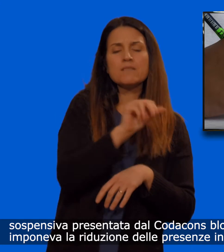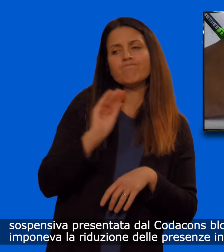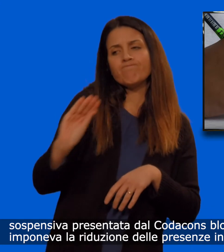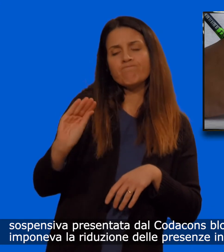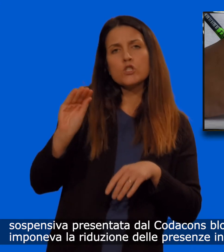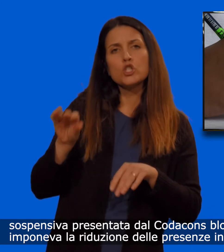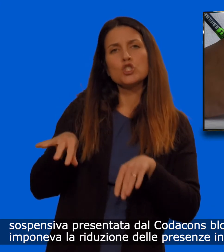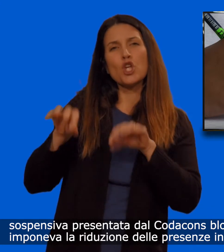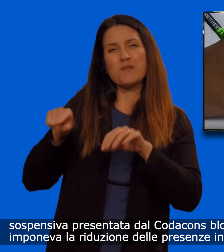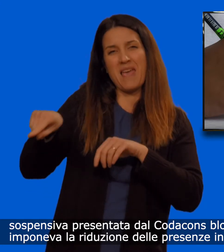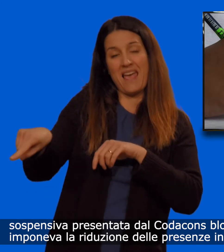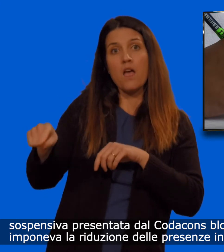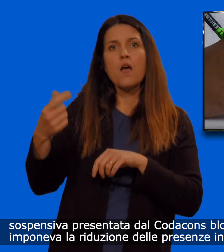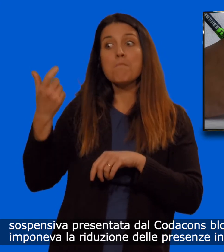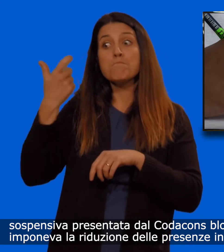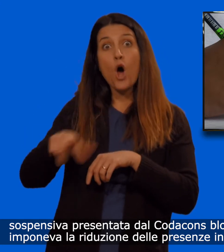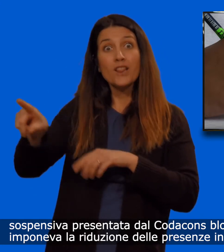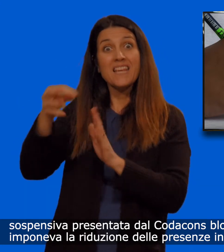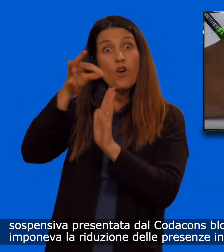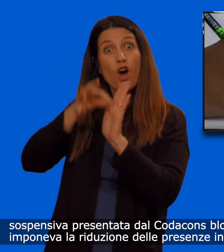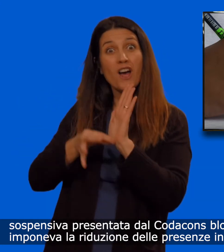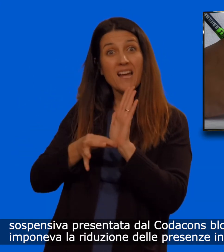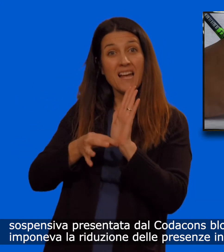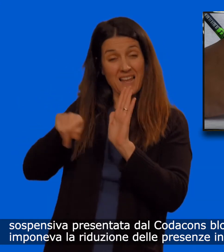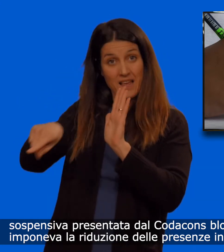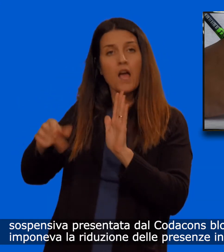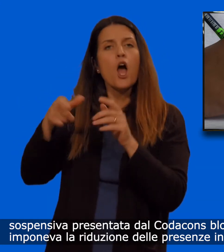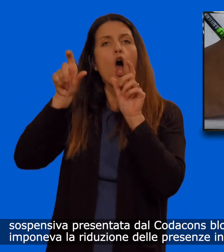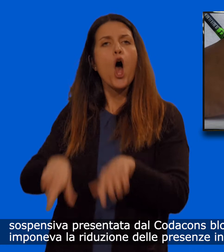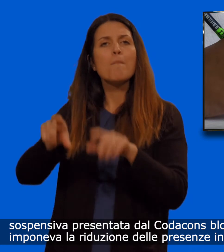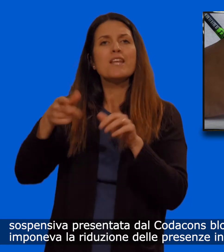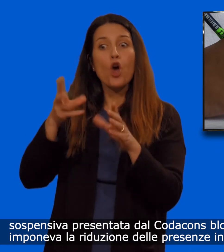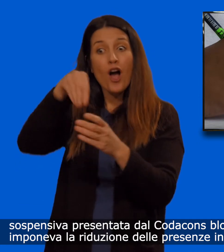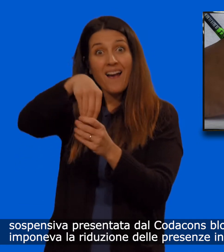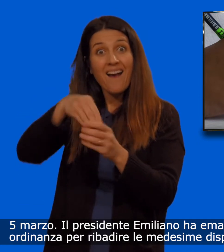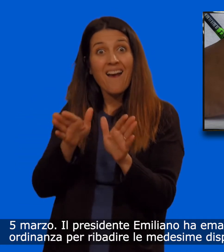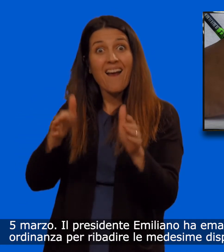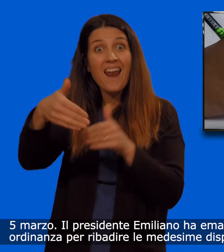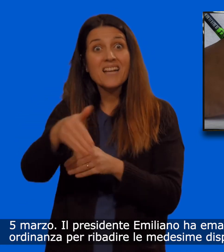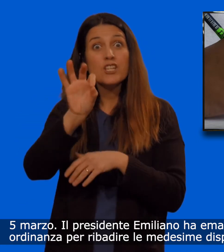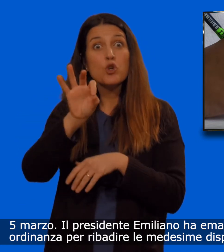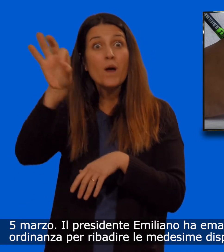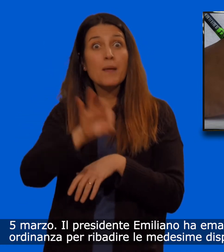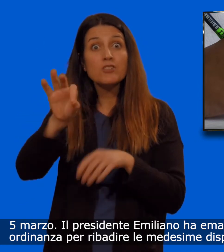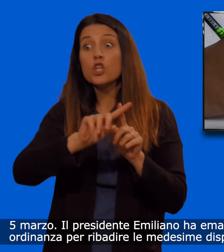che imponeva la riduzione delle presenze in classe del 50% fino al 5 marzo.